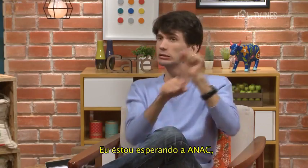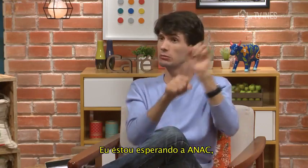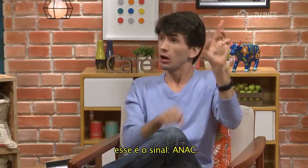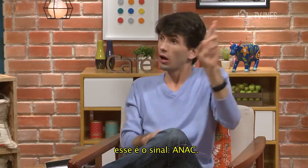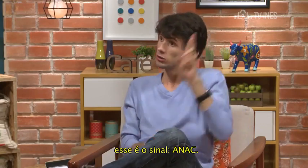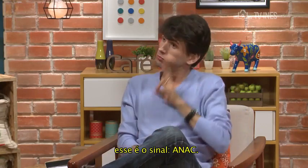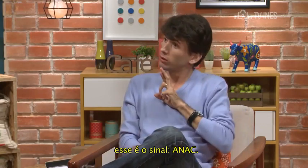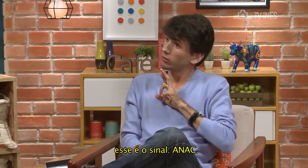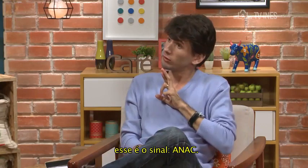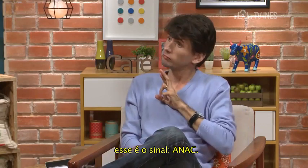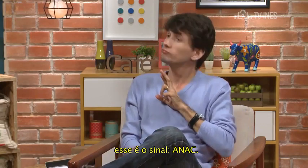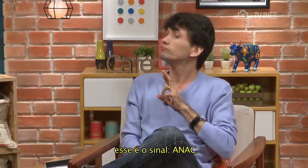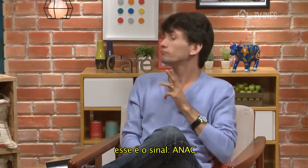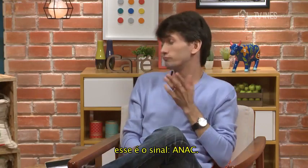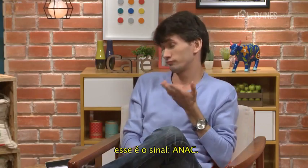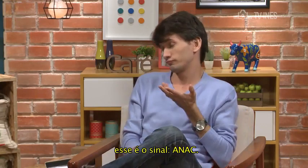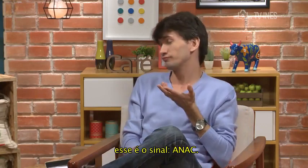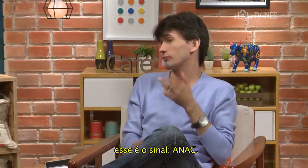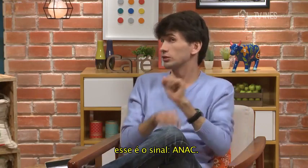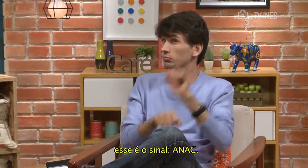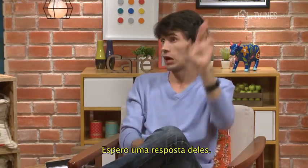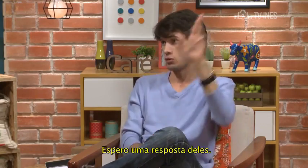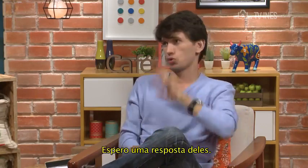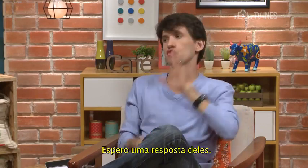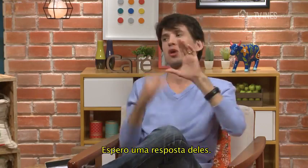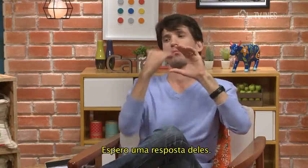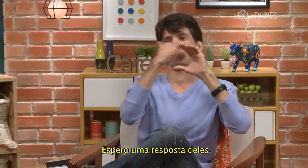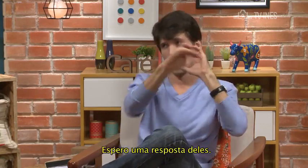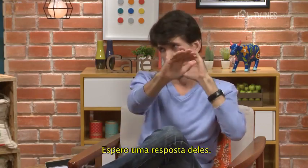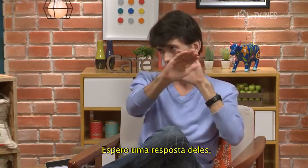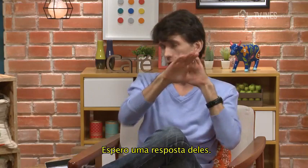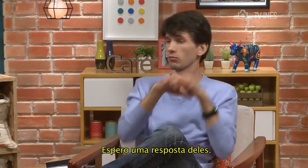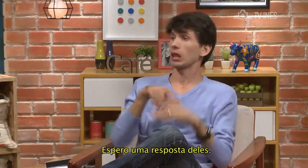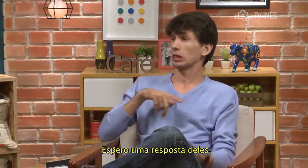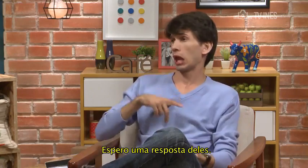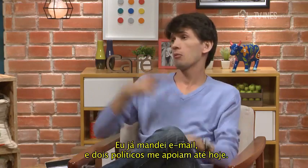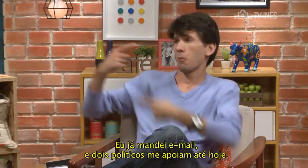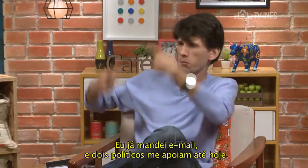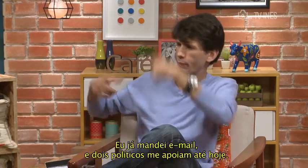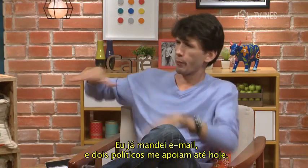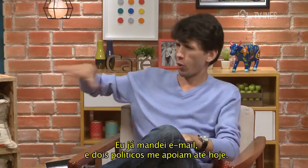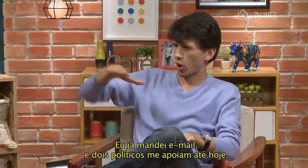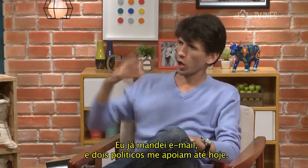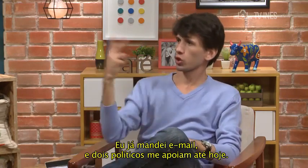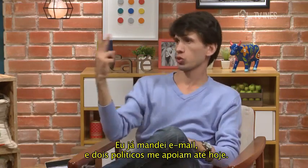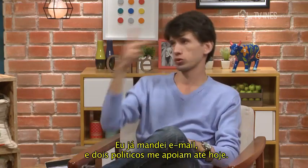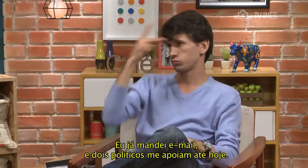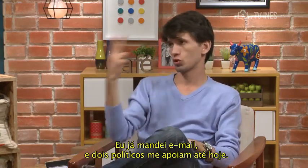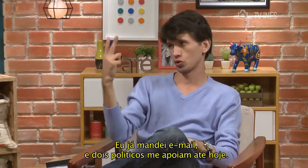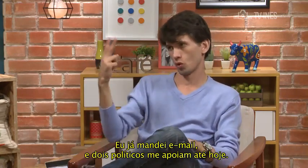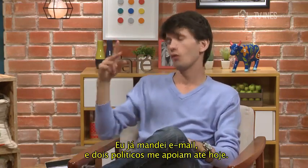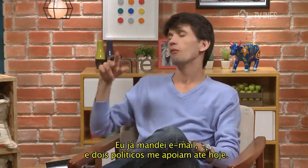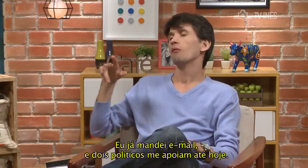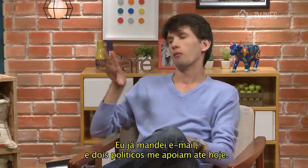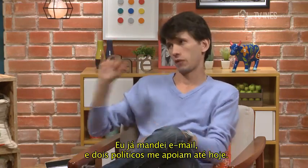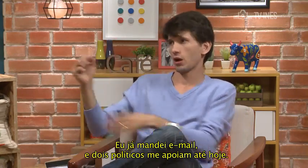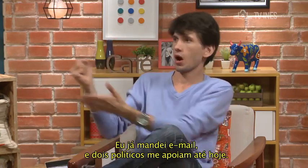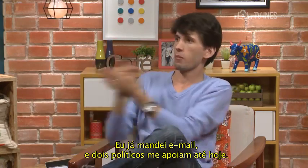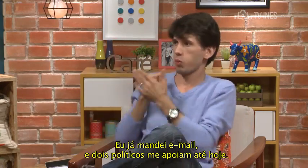Esse é o sinal a na quero uma resposta deles é eu já mandei e-mail e dois políticos me